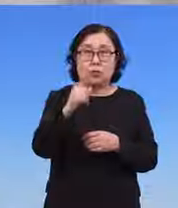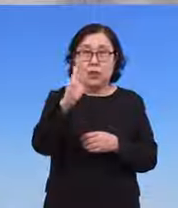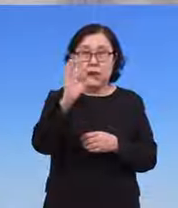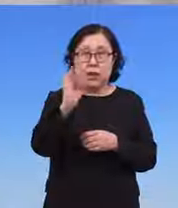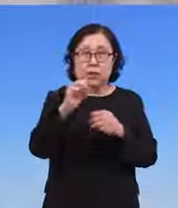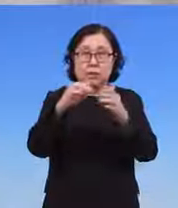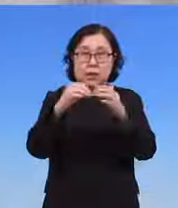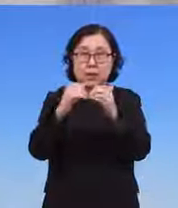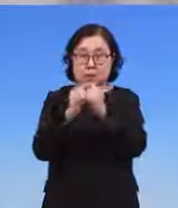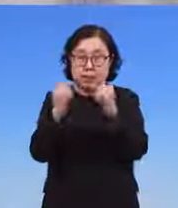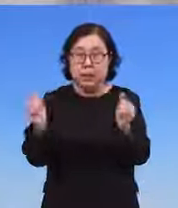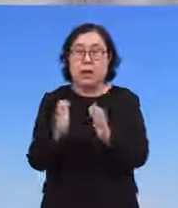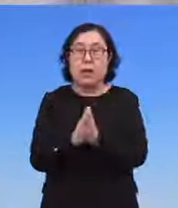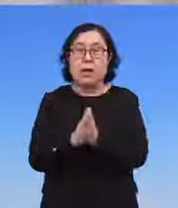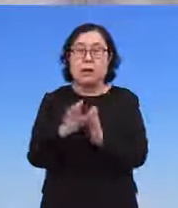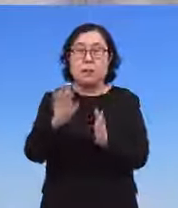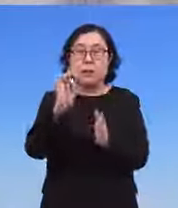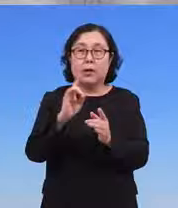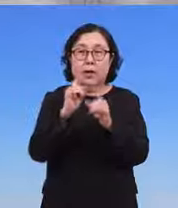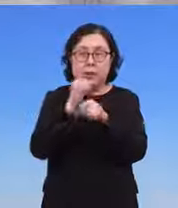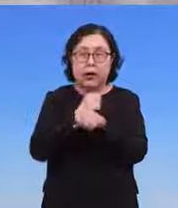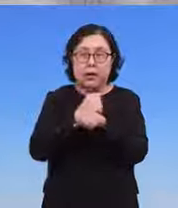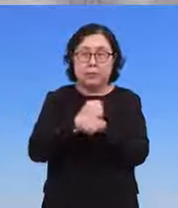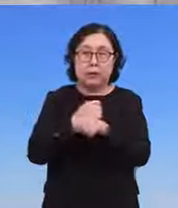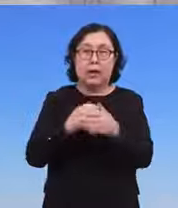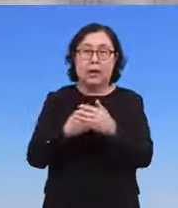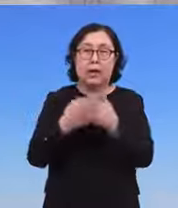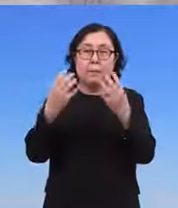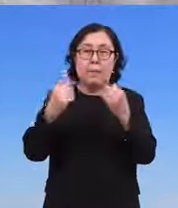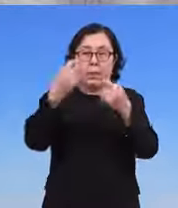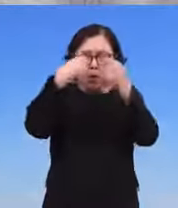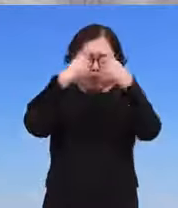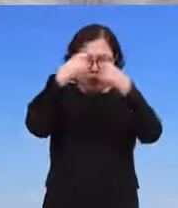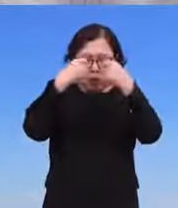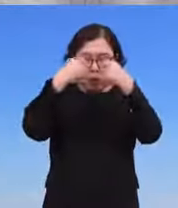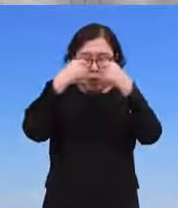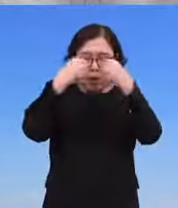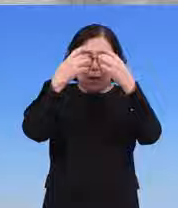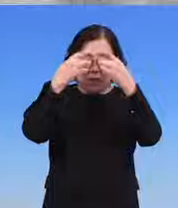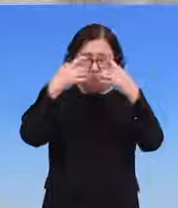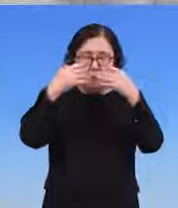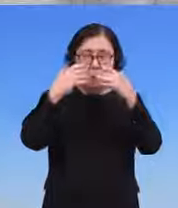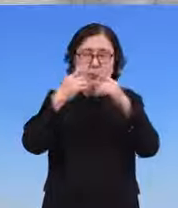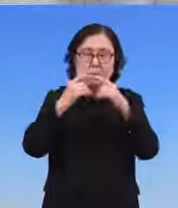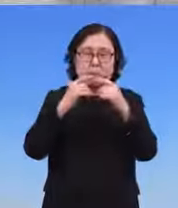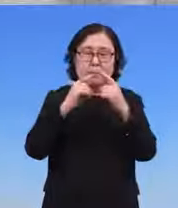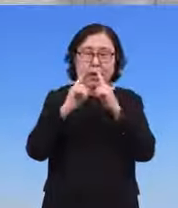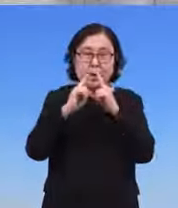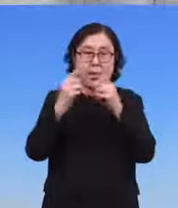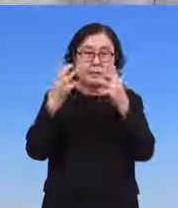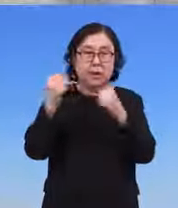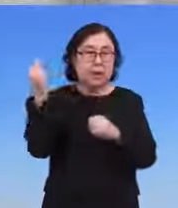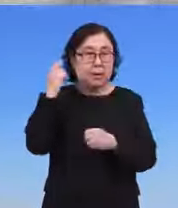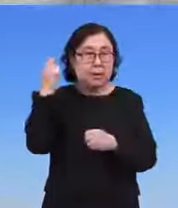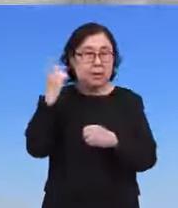나누었더니 제일 많이 나온 반응이 많이 울었다, 그런 반응이에요.